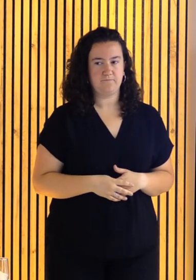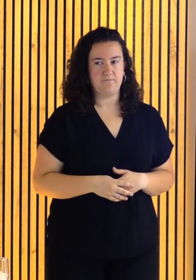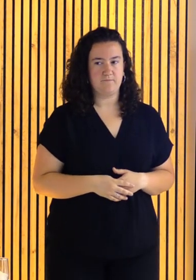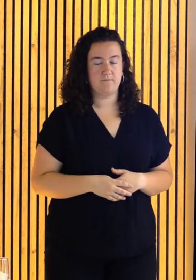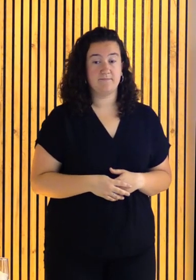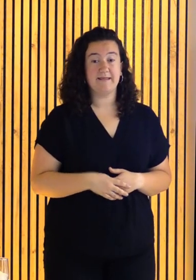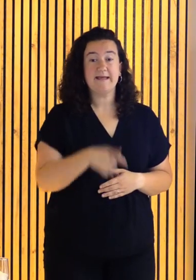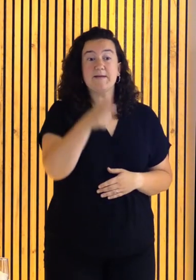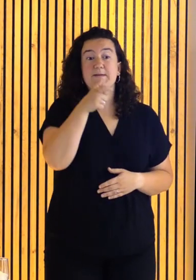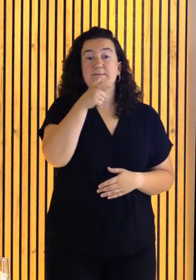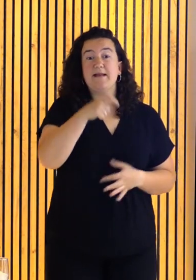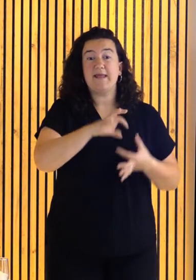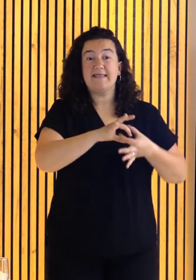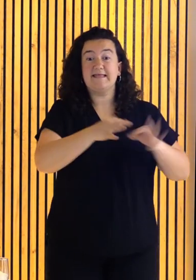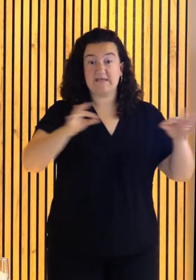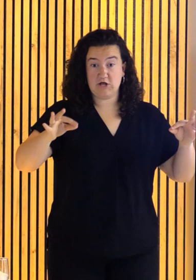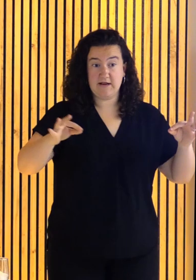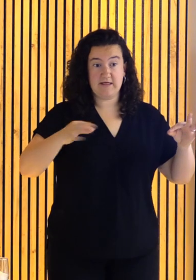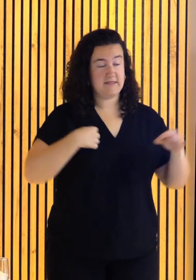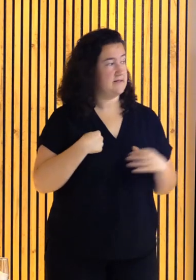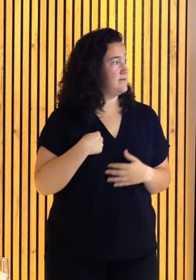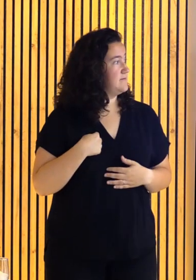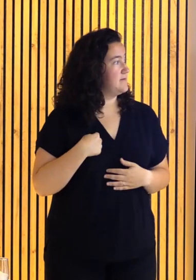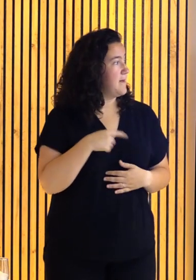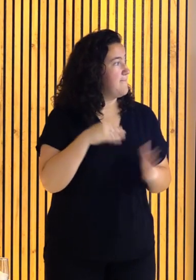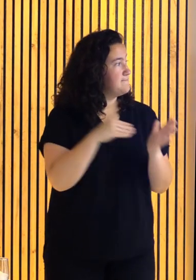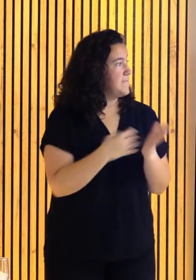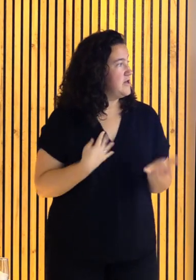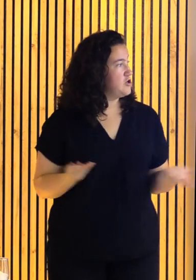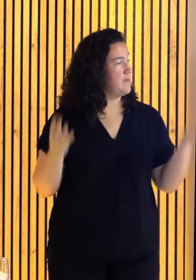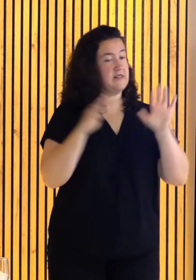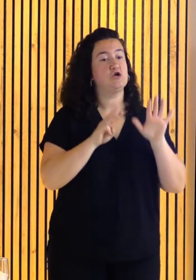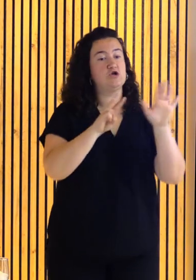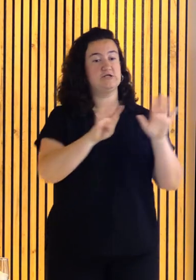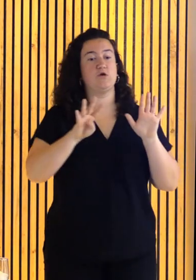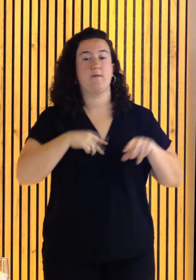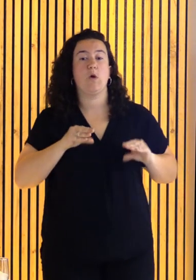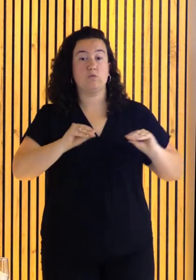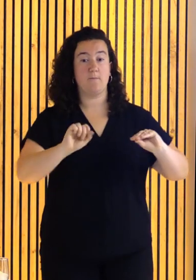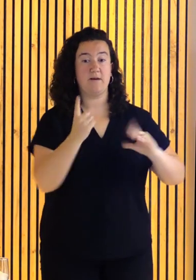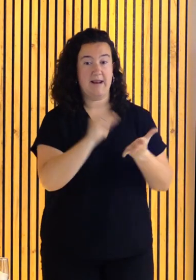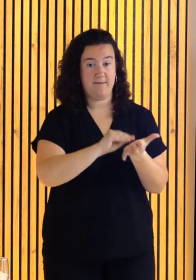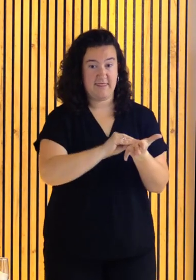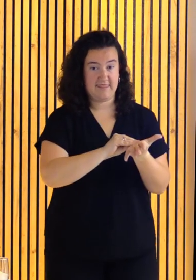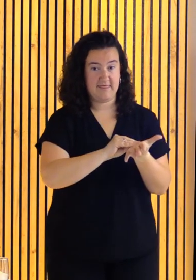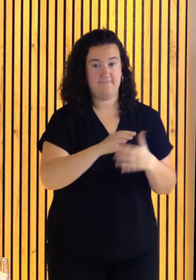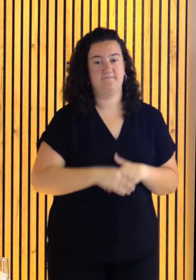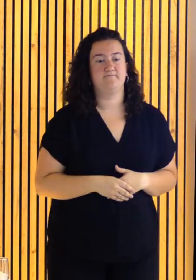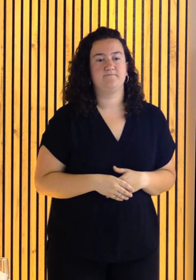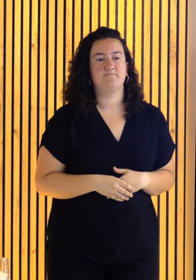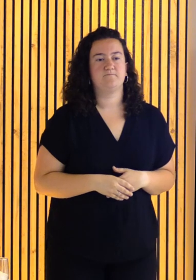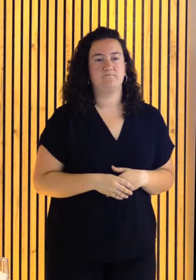Interseksionalitate terminoa, 1989an erabili zuen lehen da bizikoz, Kimberly Crenshaw legelari eta